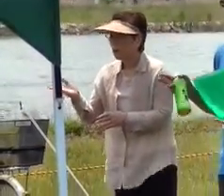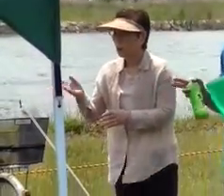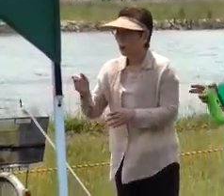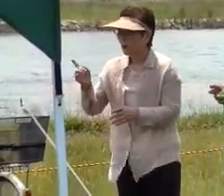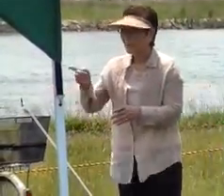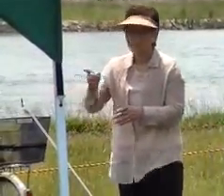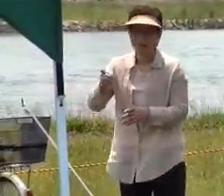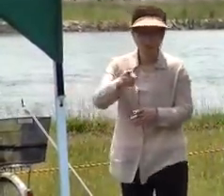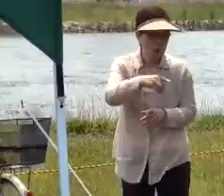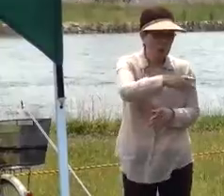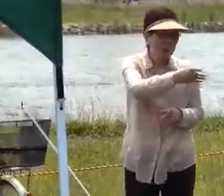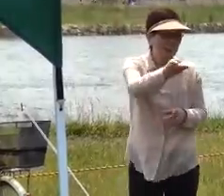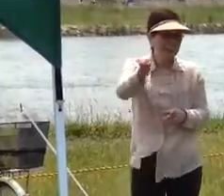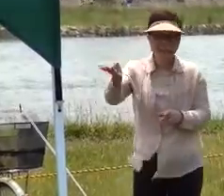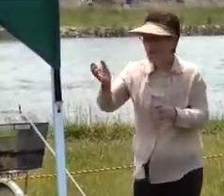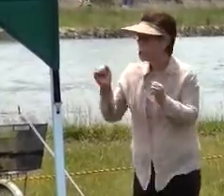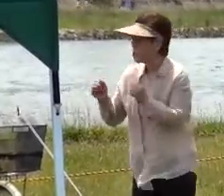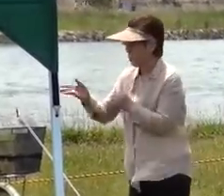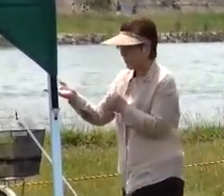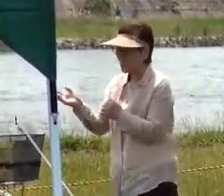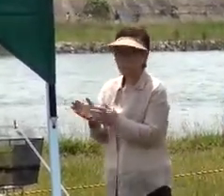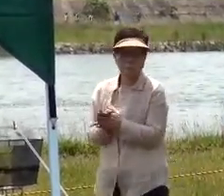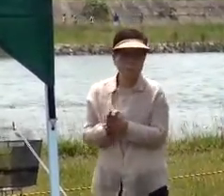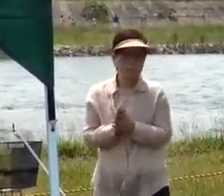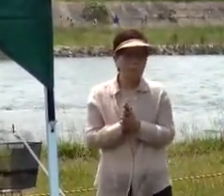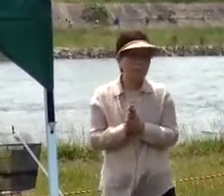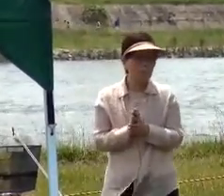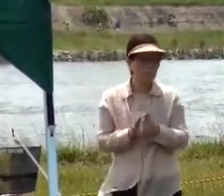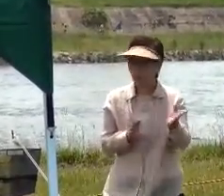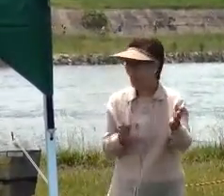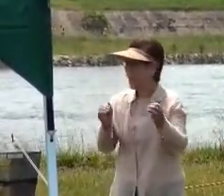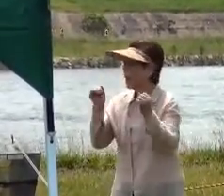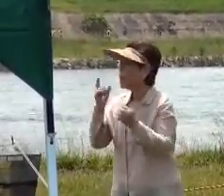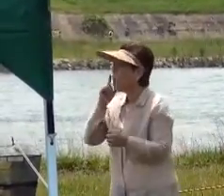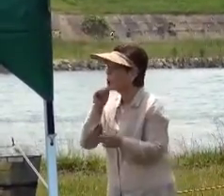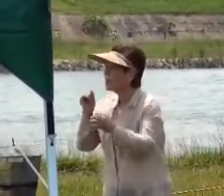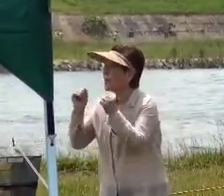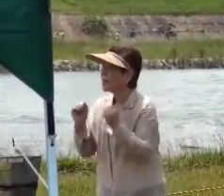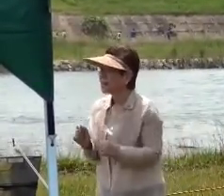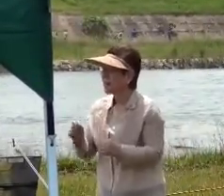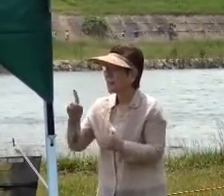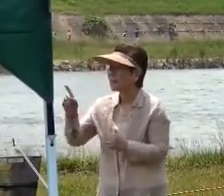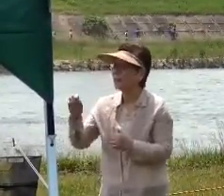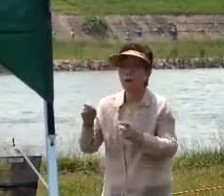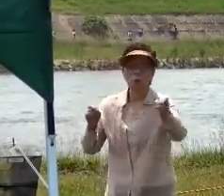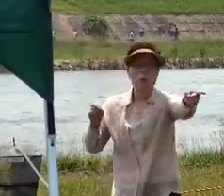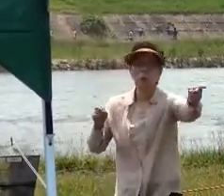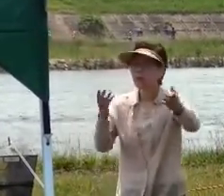そういう人はいない？いたら私に1枚ください。